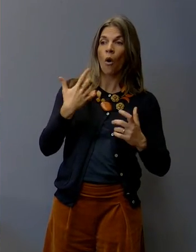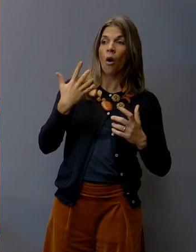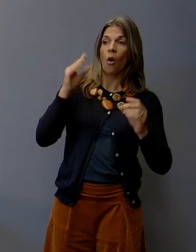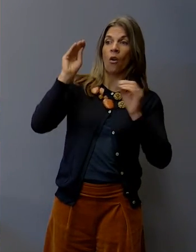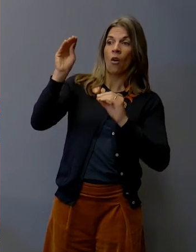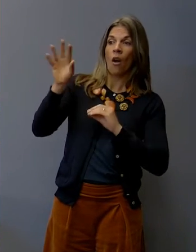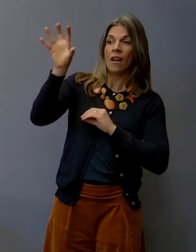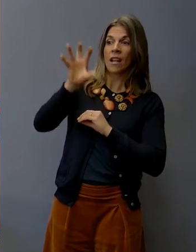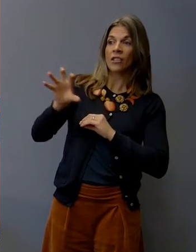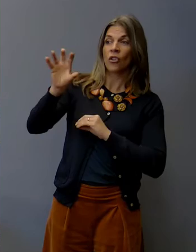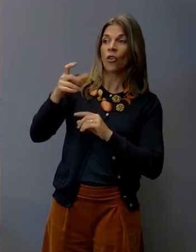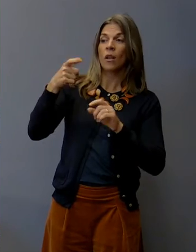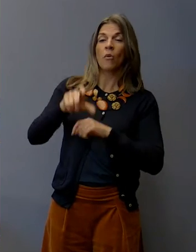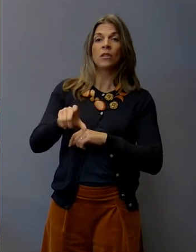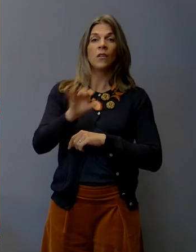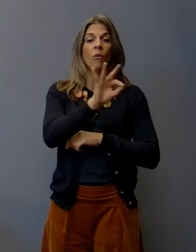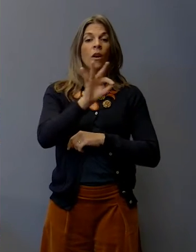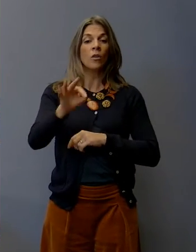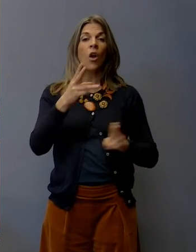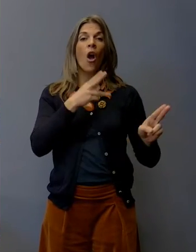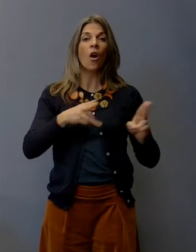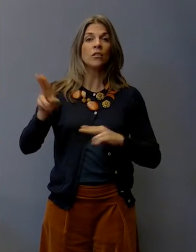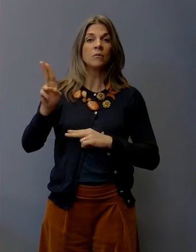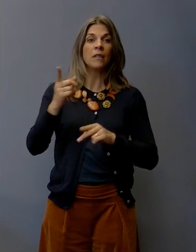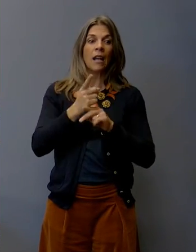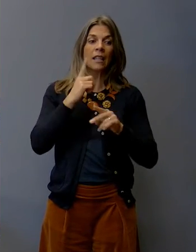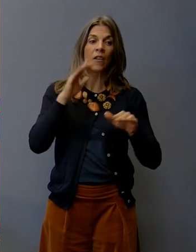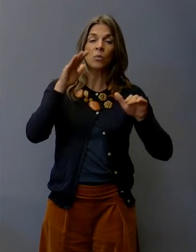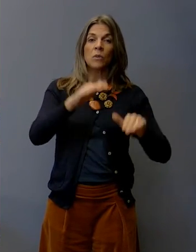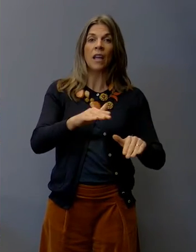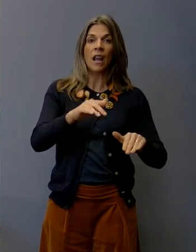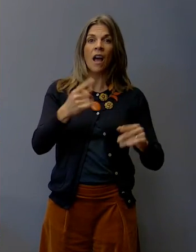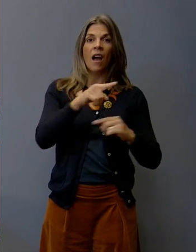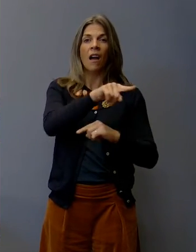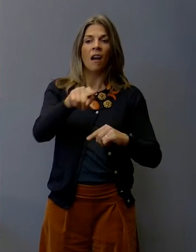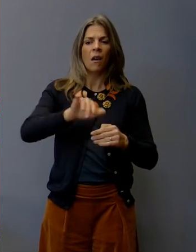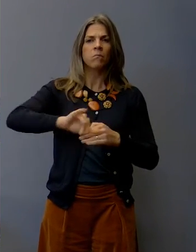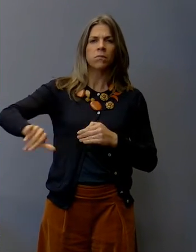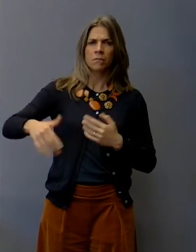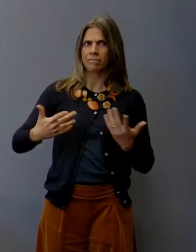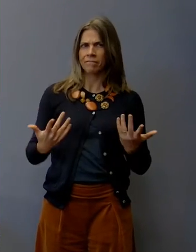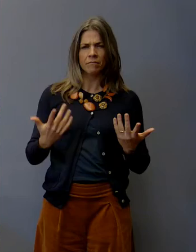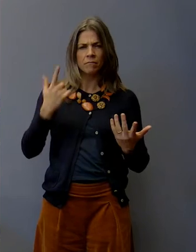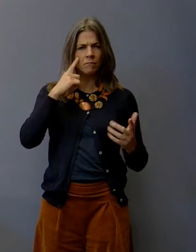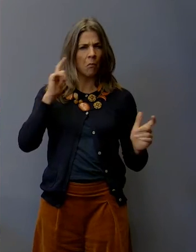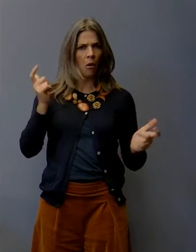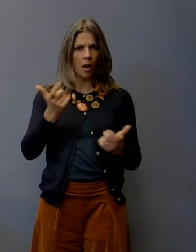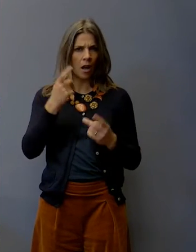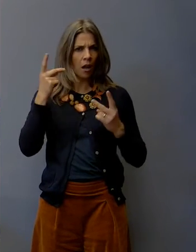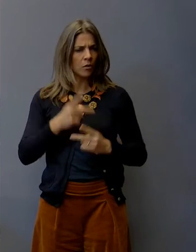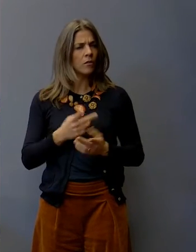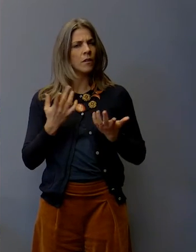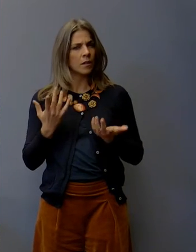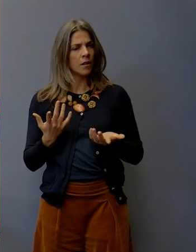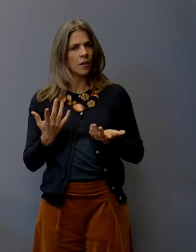ospedali siano tutelati cosa abbia di inammissibile non lo sappiamo allora però questo bilancio questo bilancio